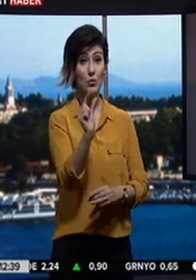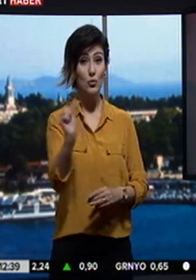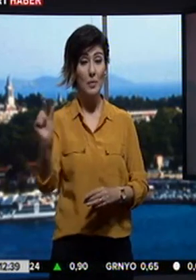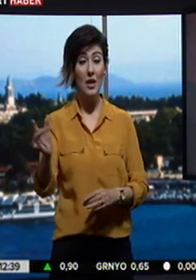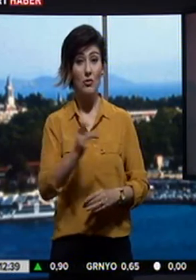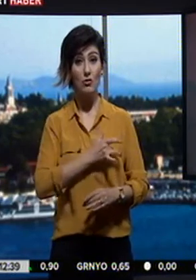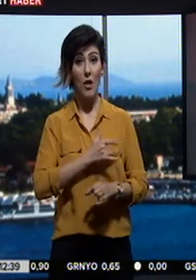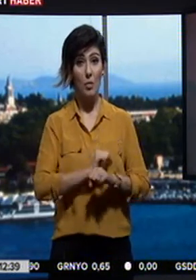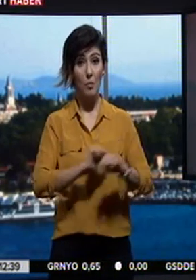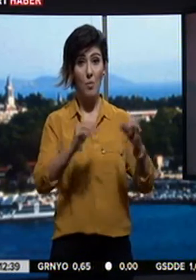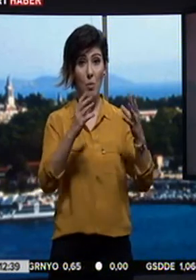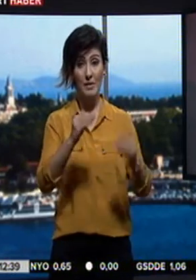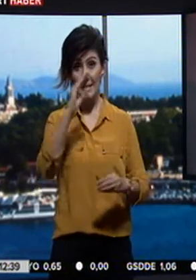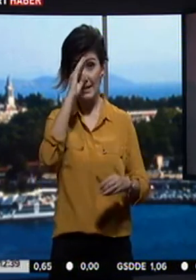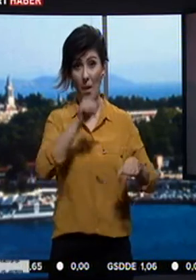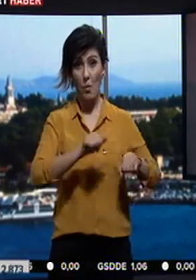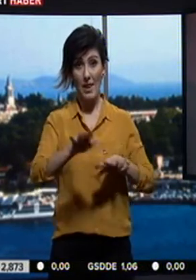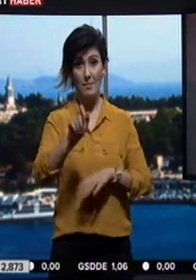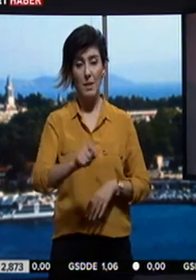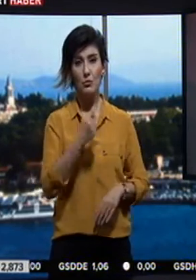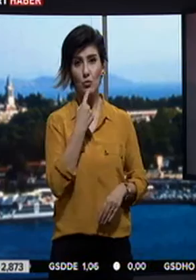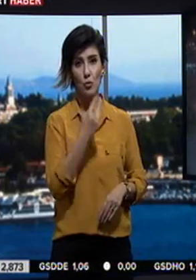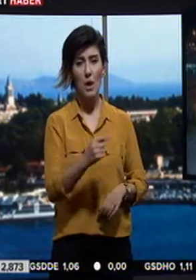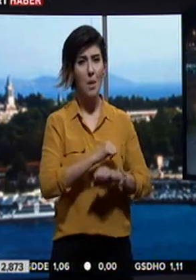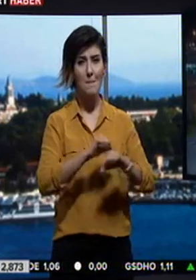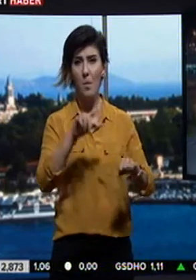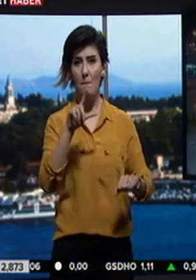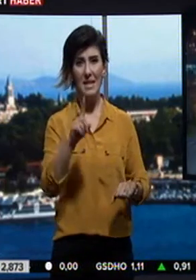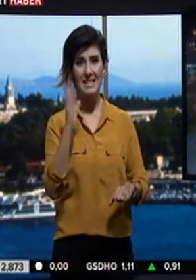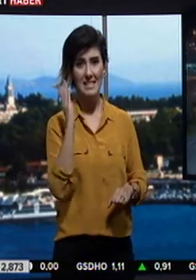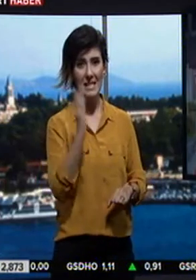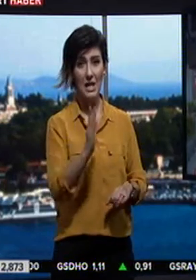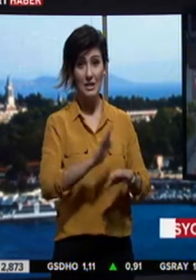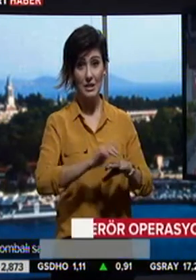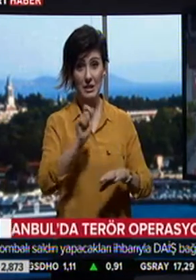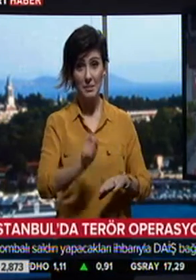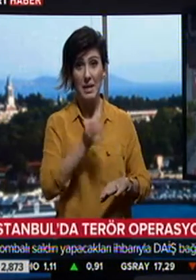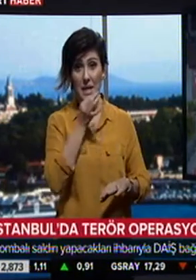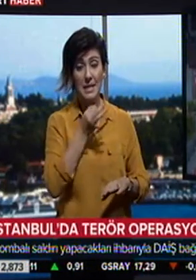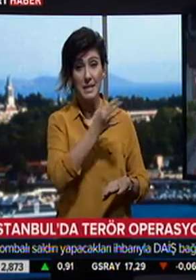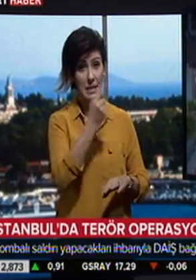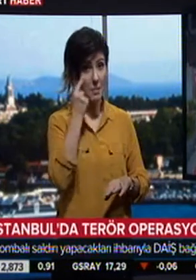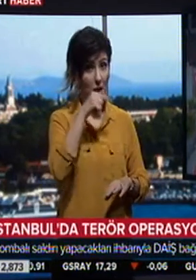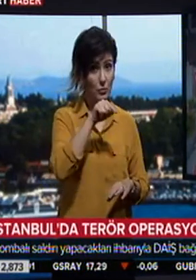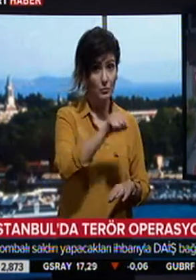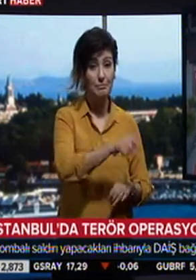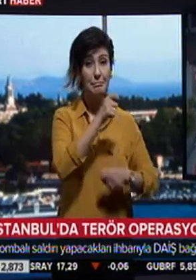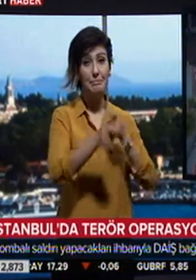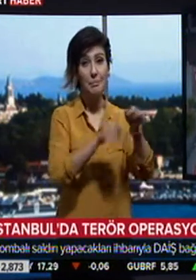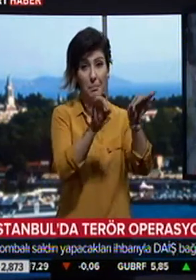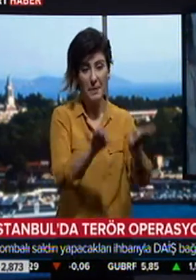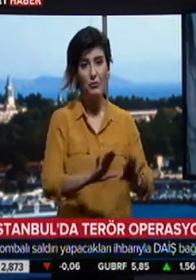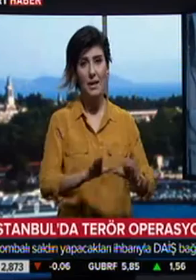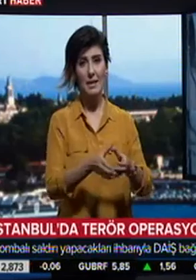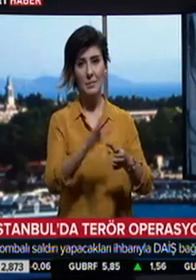canlı bomba olarak İstanbul'da eylem yapacakları ileri sürülüyor. Bombalı saldırı yapılacağı istihbaratı üzerine harekete